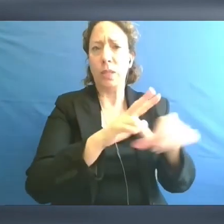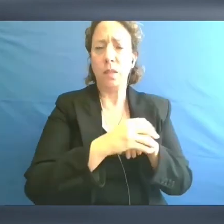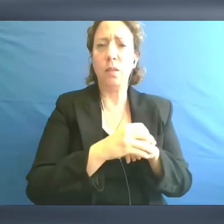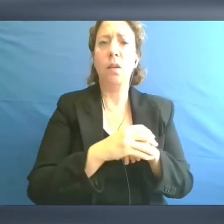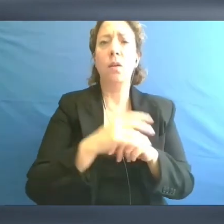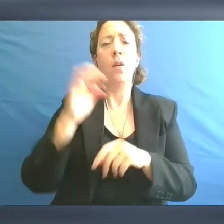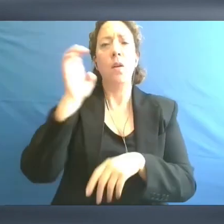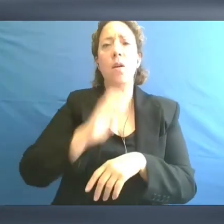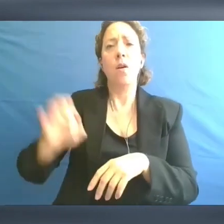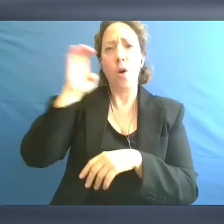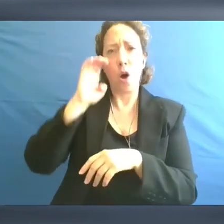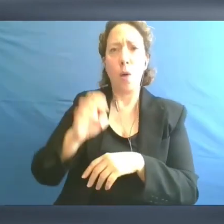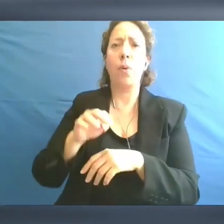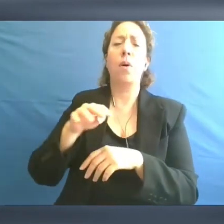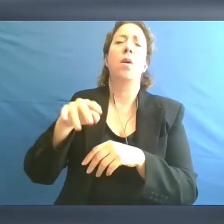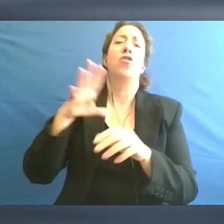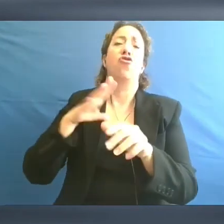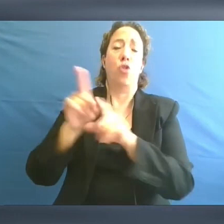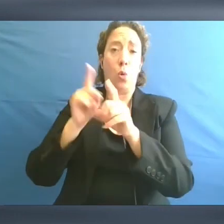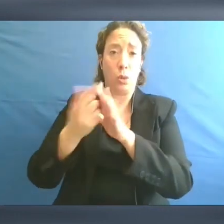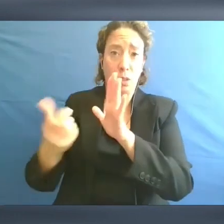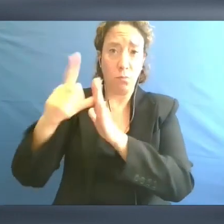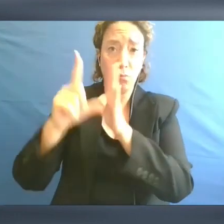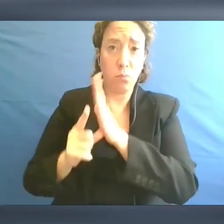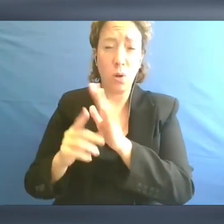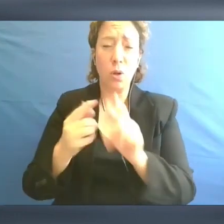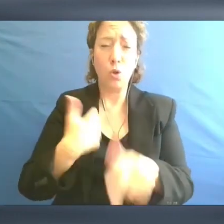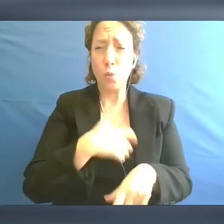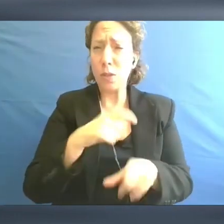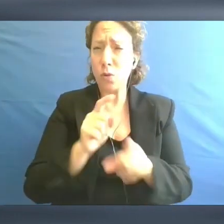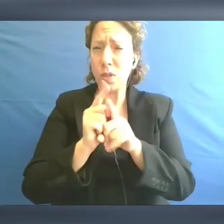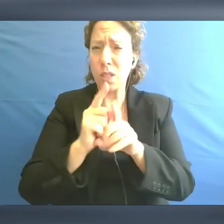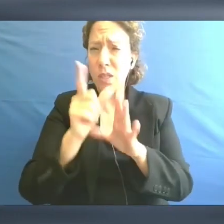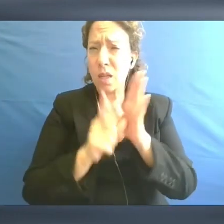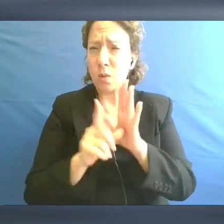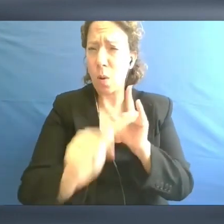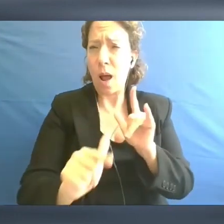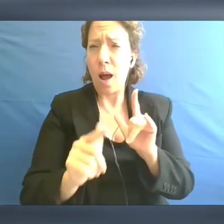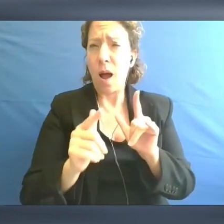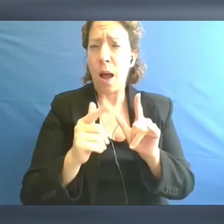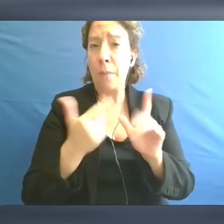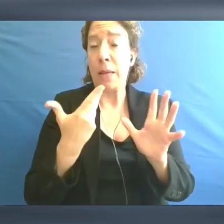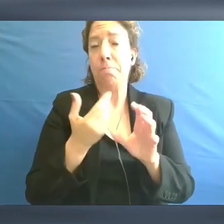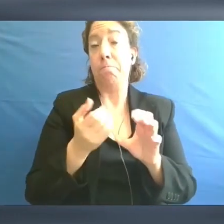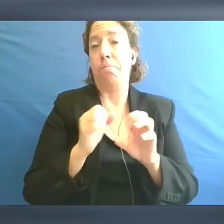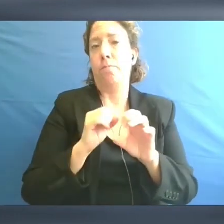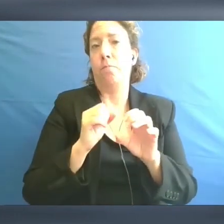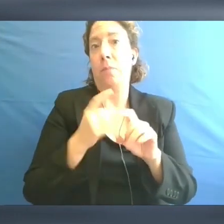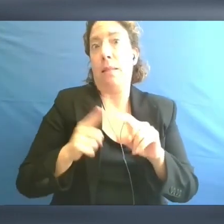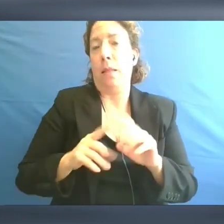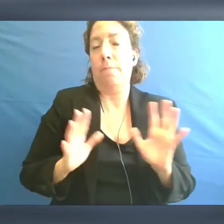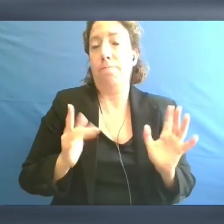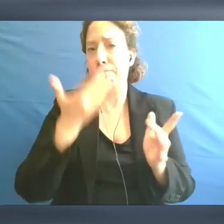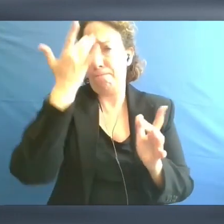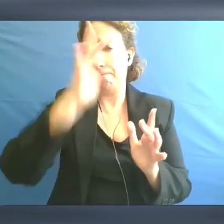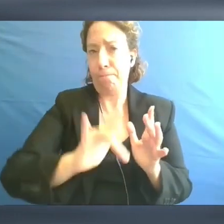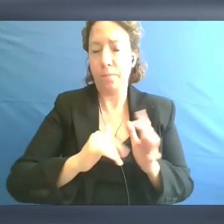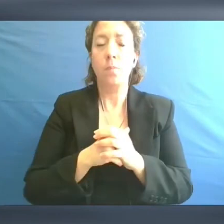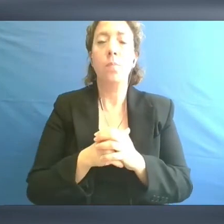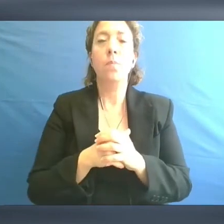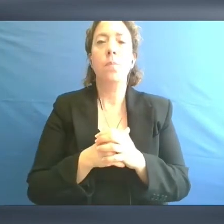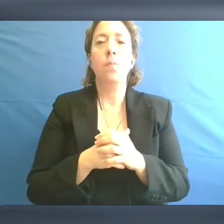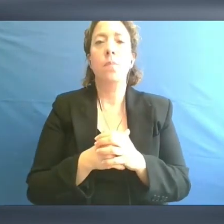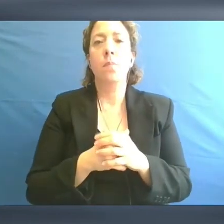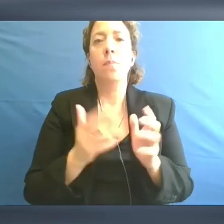européenne, on a la WAD et le AA. En Suisse, je crois qu'il y a aussi une législation, alors je ne connais pas les détails. Tout ça, c'est